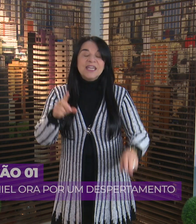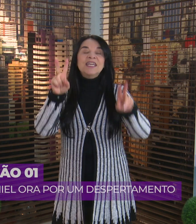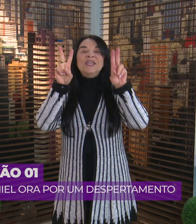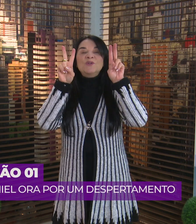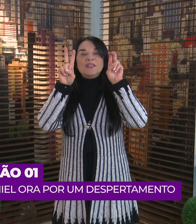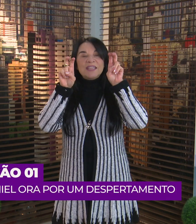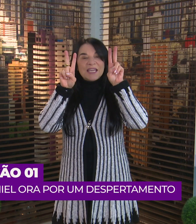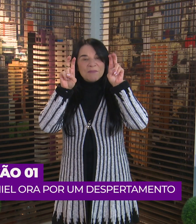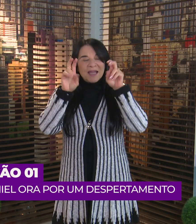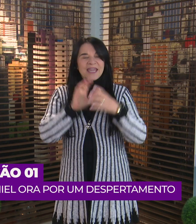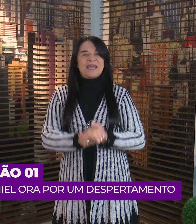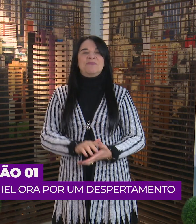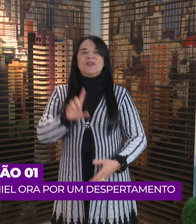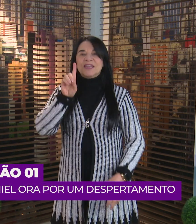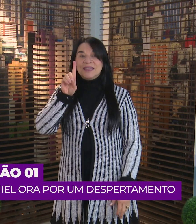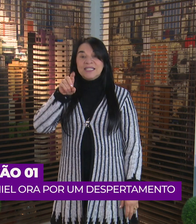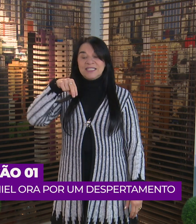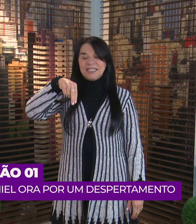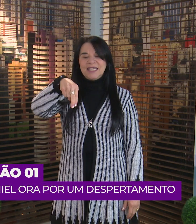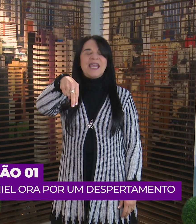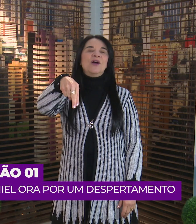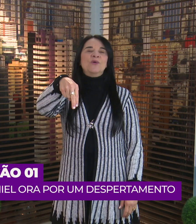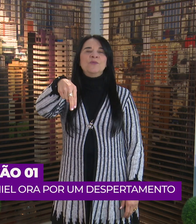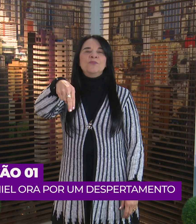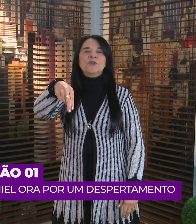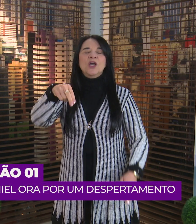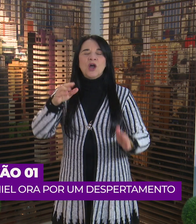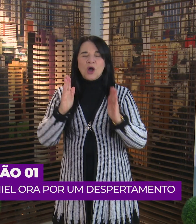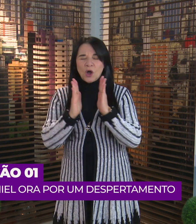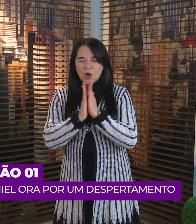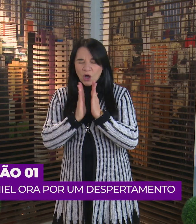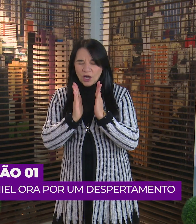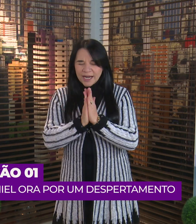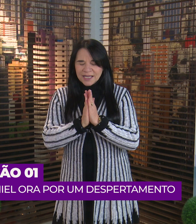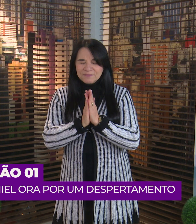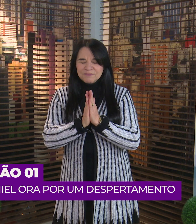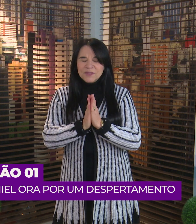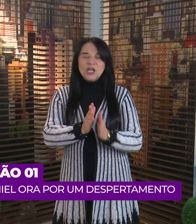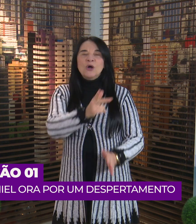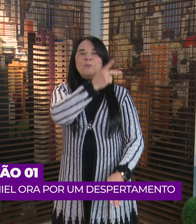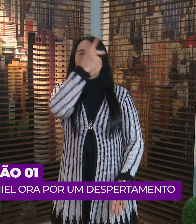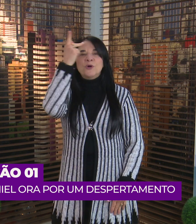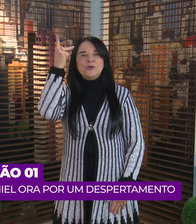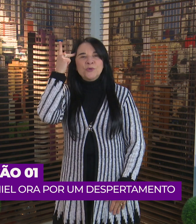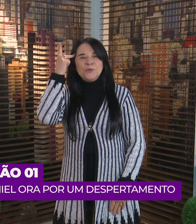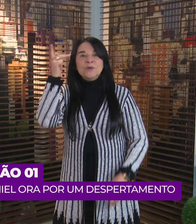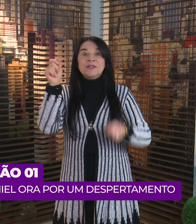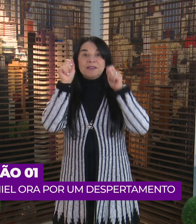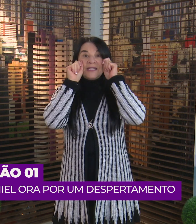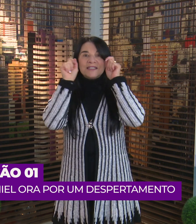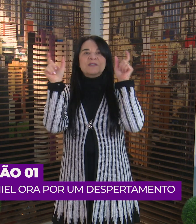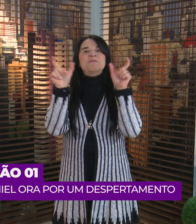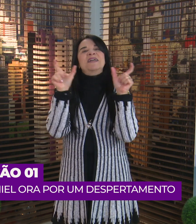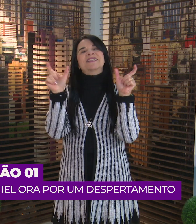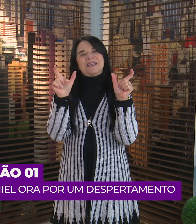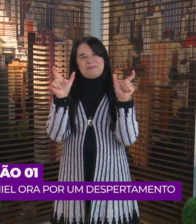e o tema é Daniel ora por um